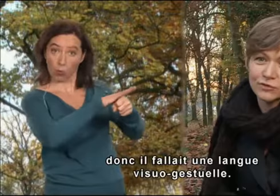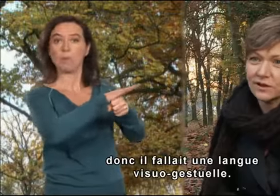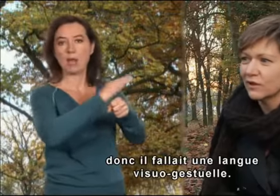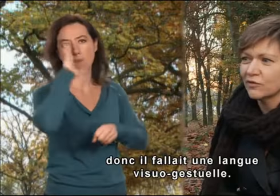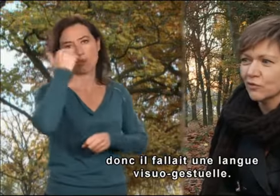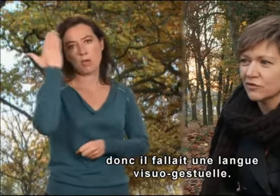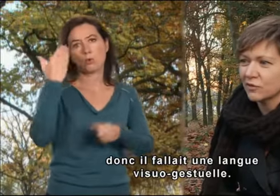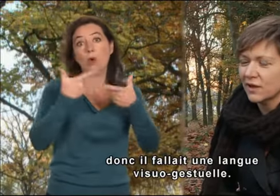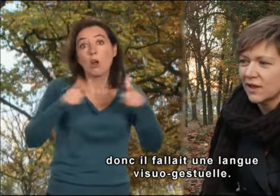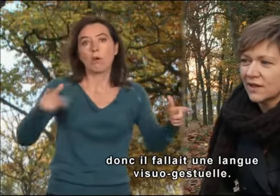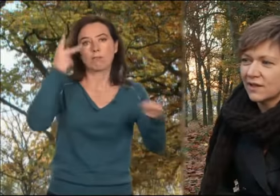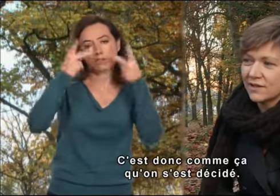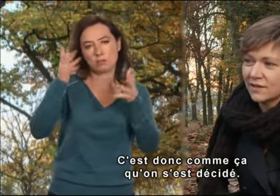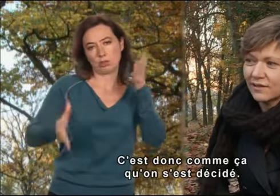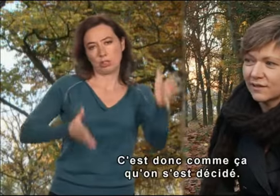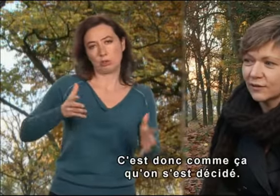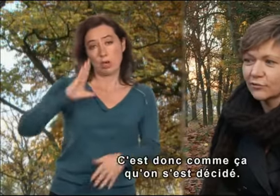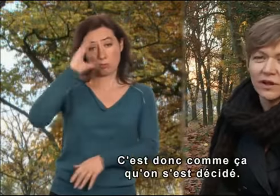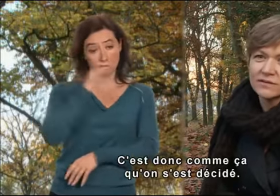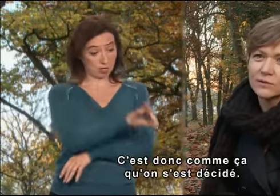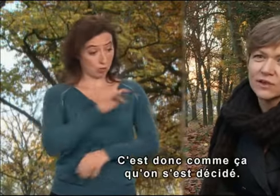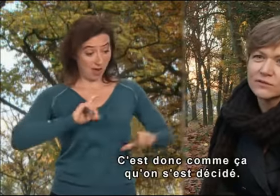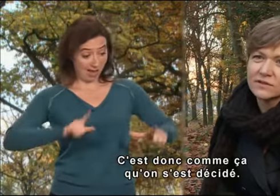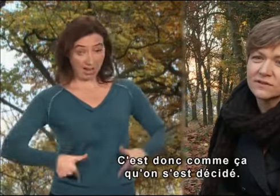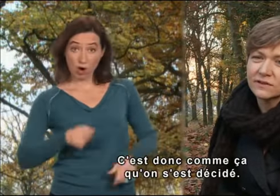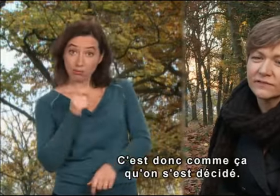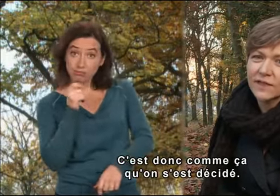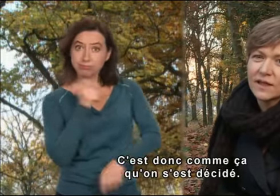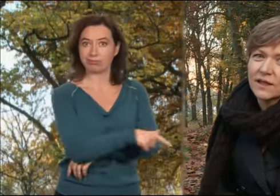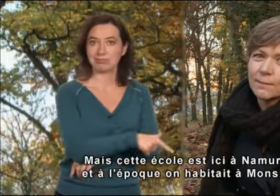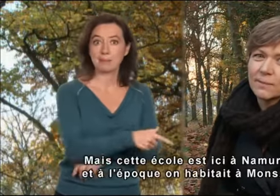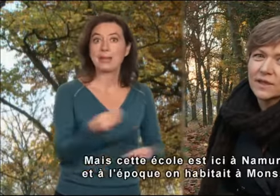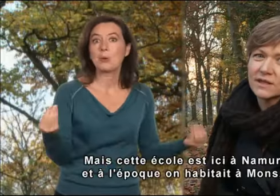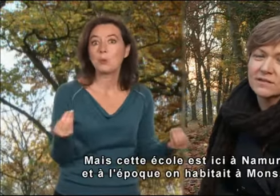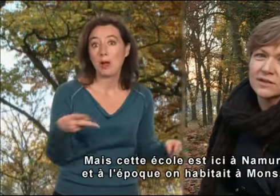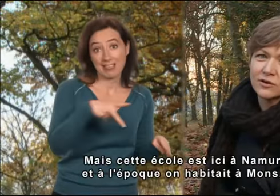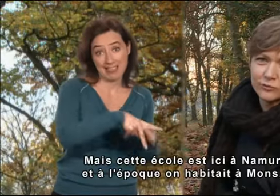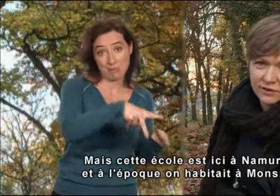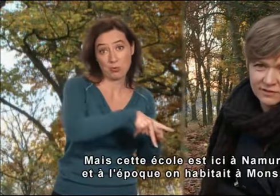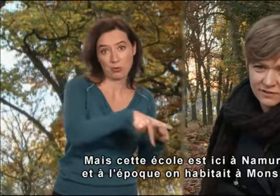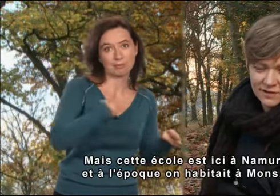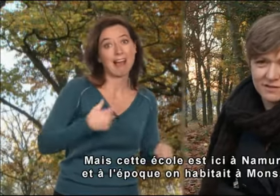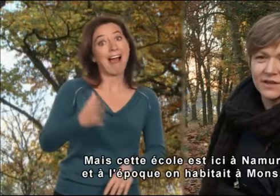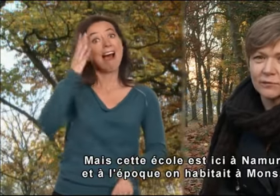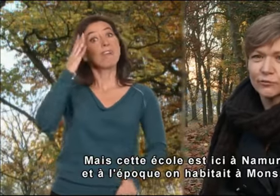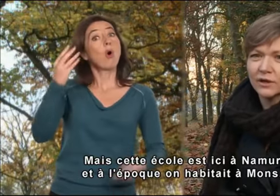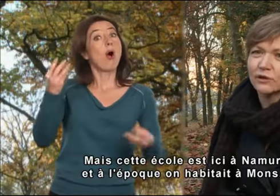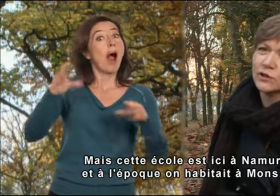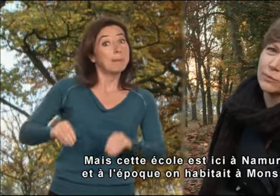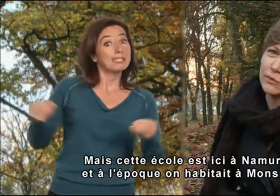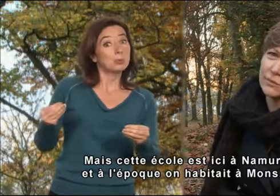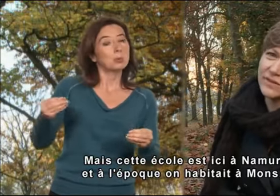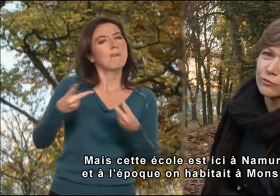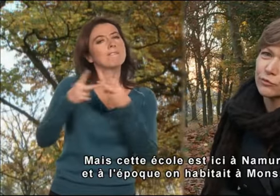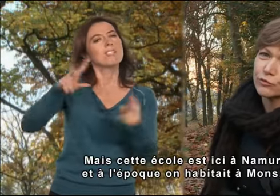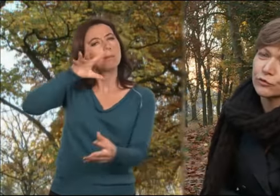langue visuelle, visio-gestuelle. Et donc voilà, c'est comme ça qu'on s'est décidé. Mais cette école donc, est ici à Namur. Et nous, à